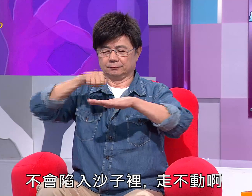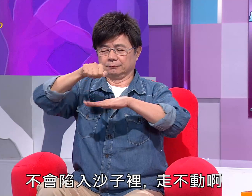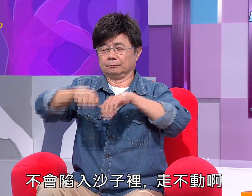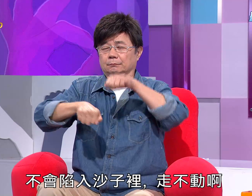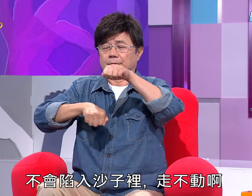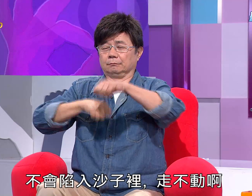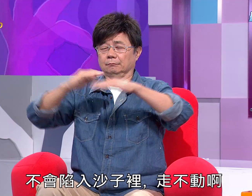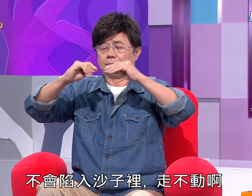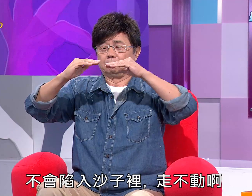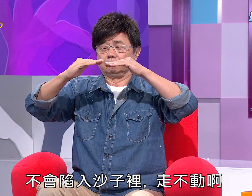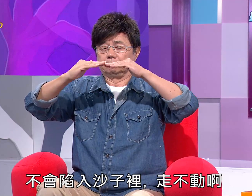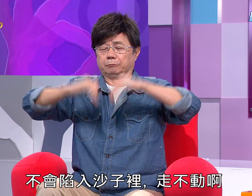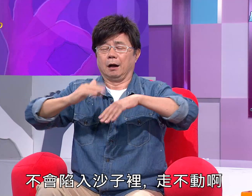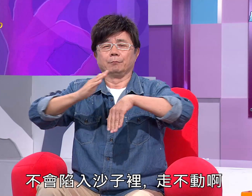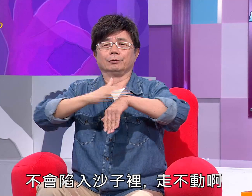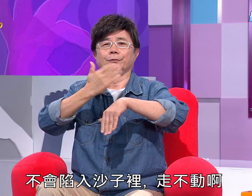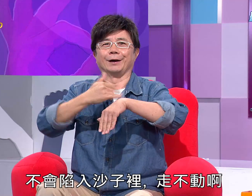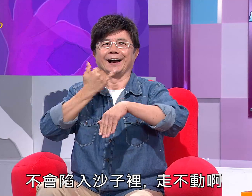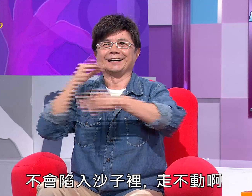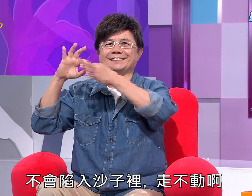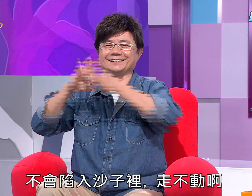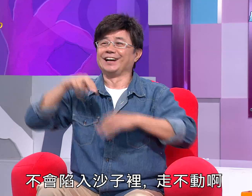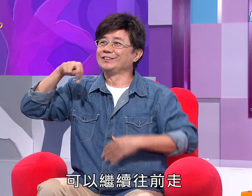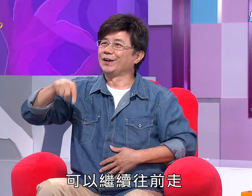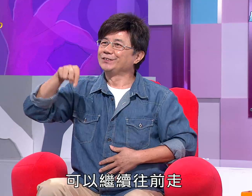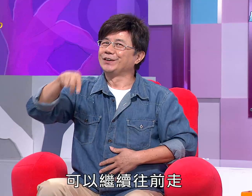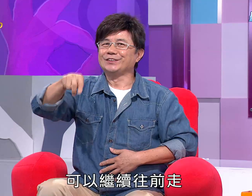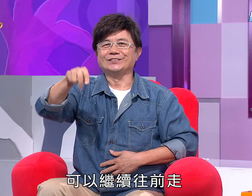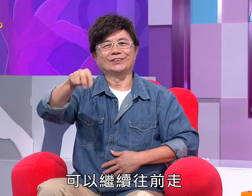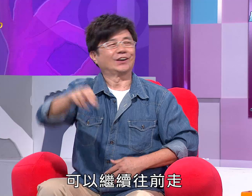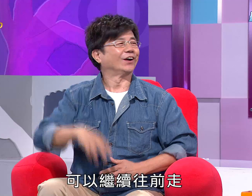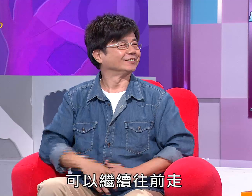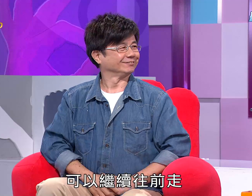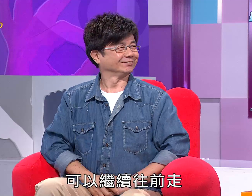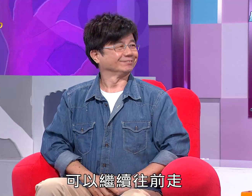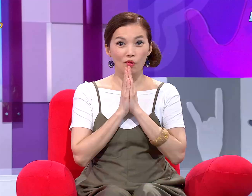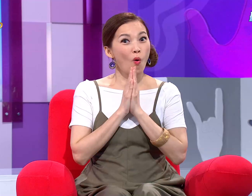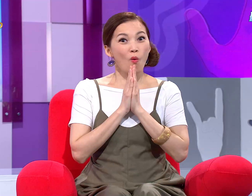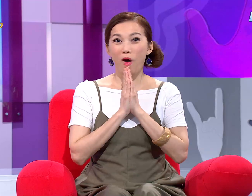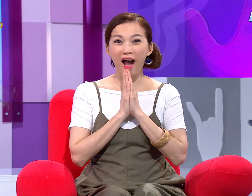子里而走不动啊，可以继续往前走。 哇，